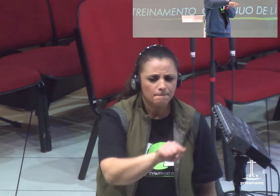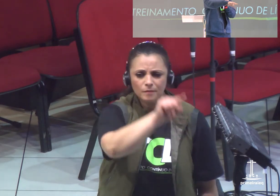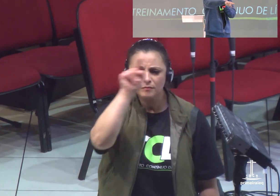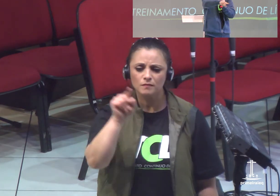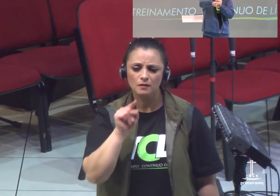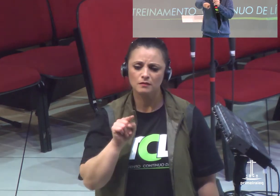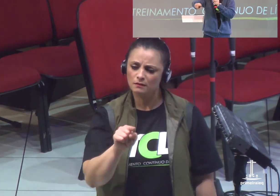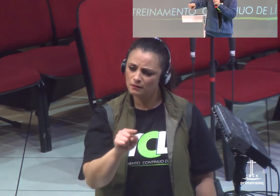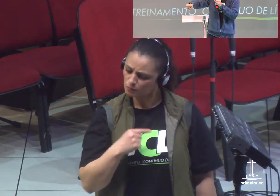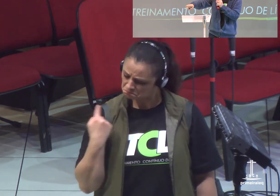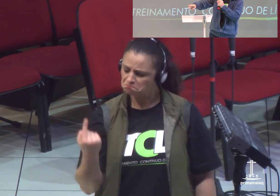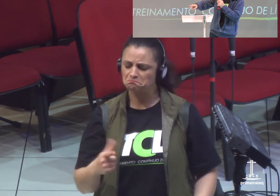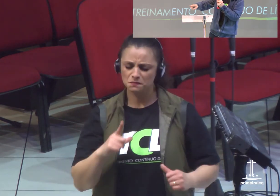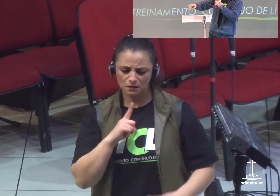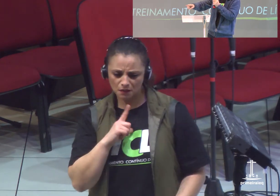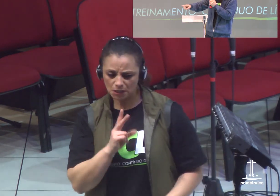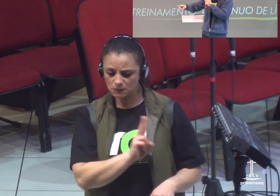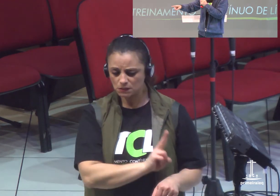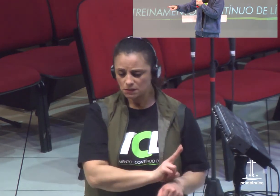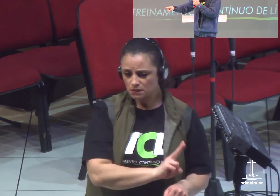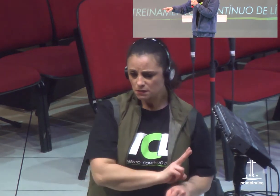A gente tem feito isso?